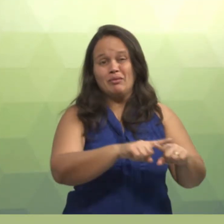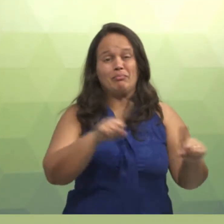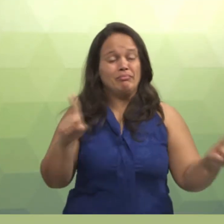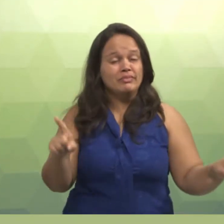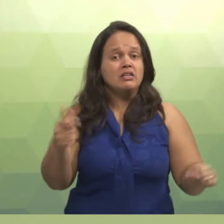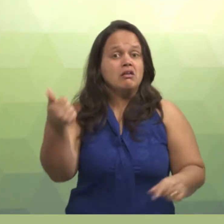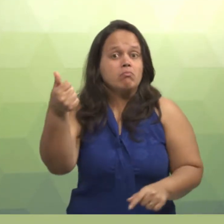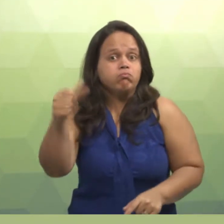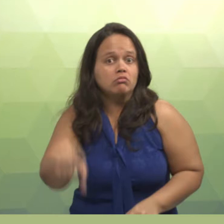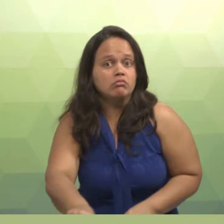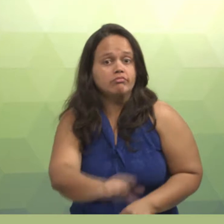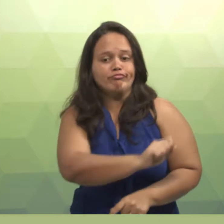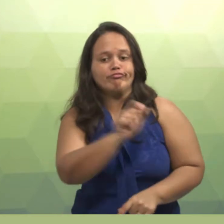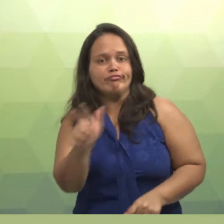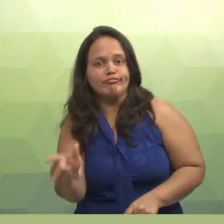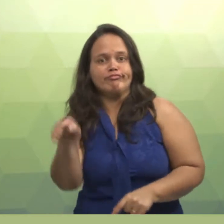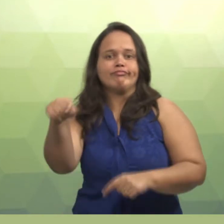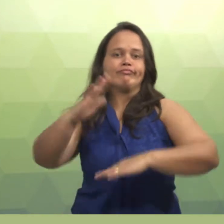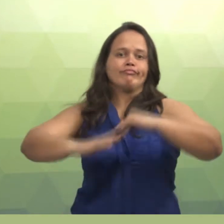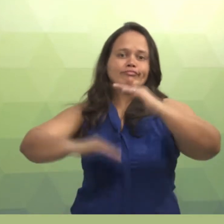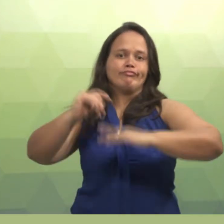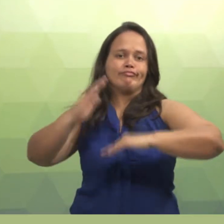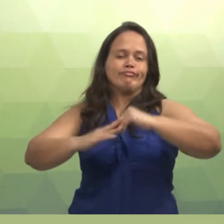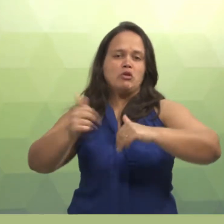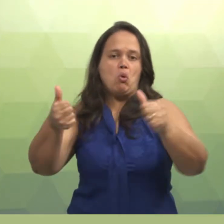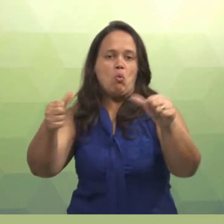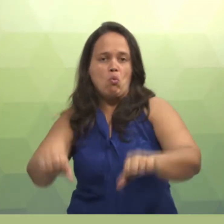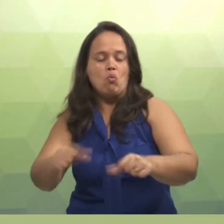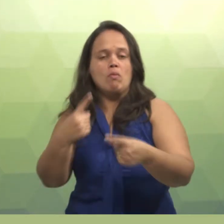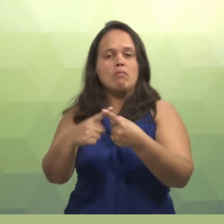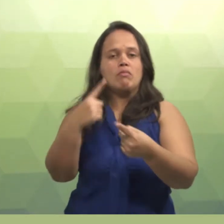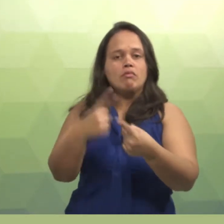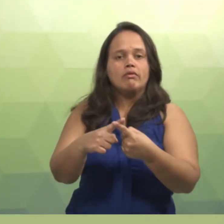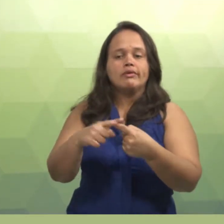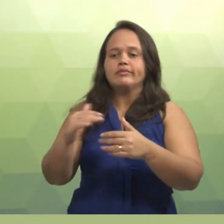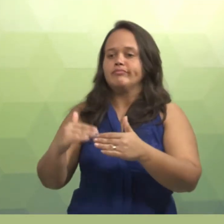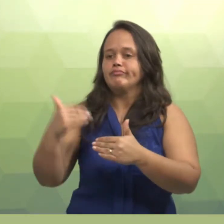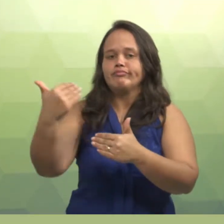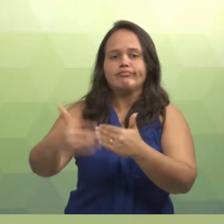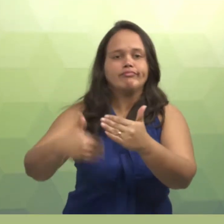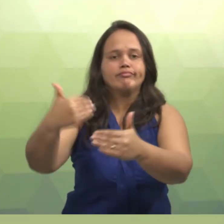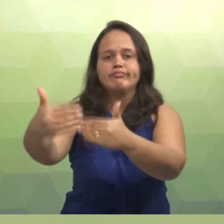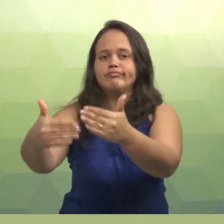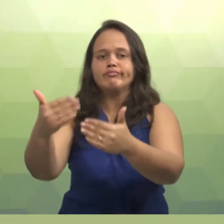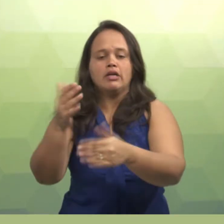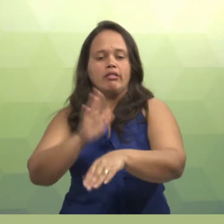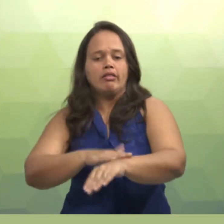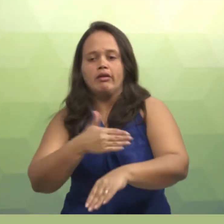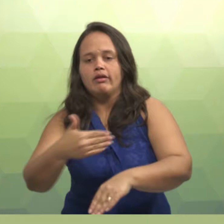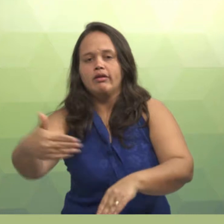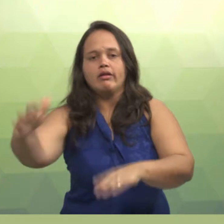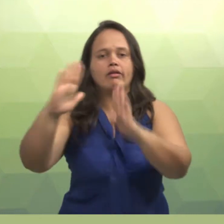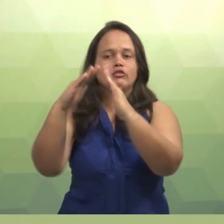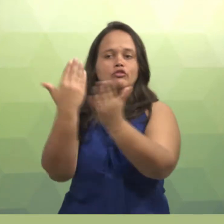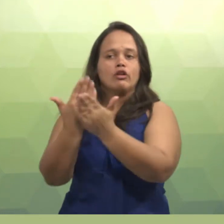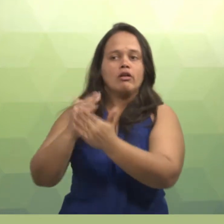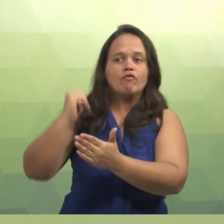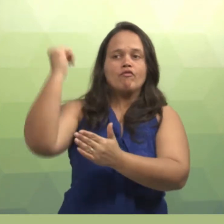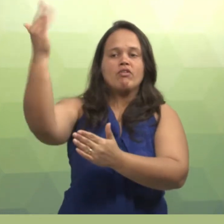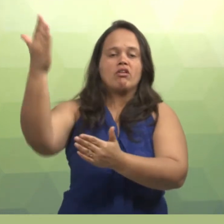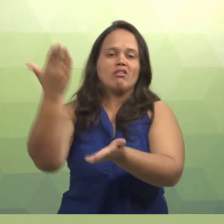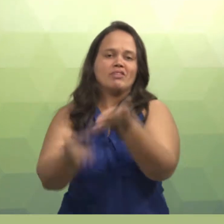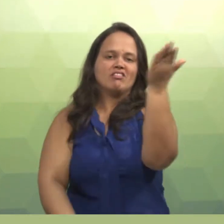a docência mal exercida pode causar prejuízos que ultrapassem o tempo e as paredes da escola.